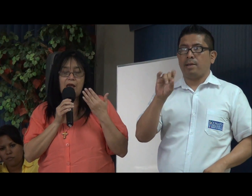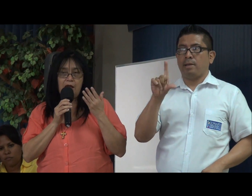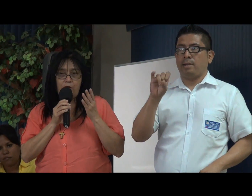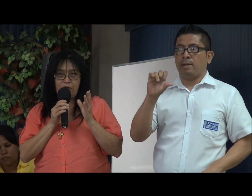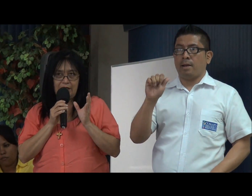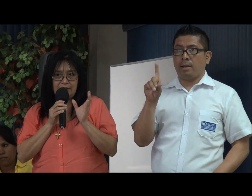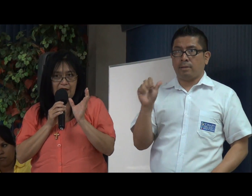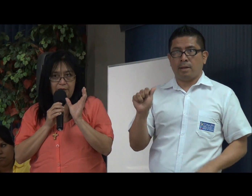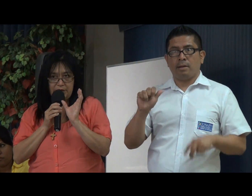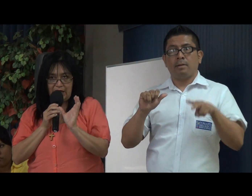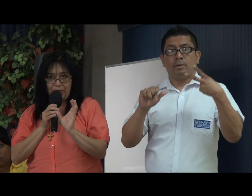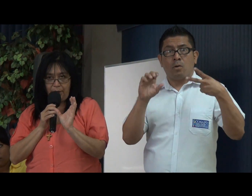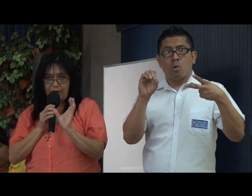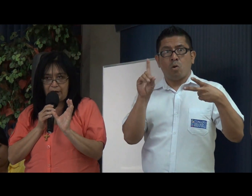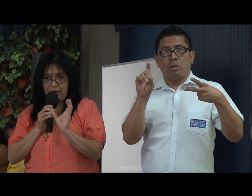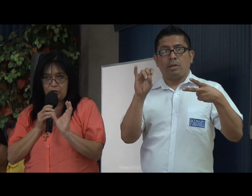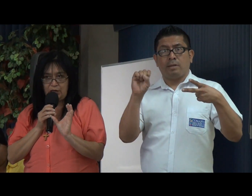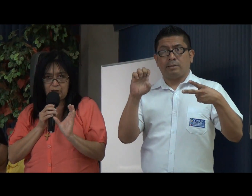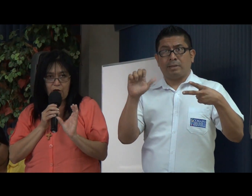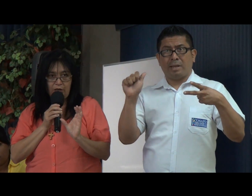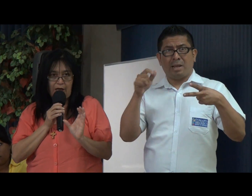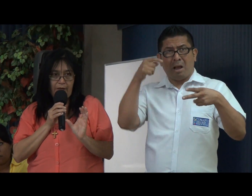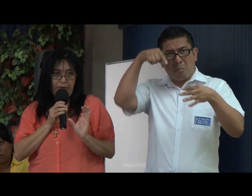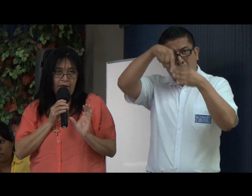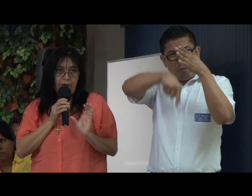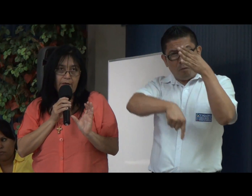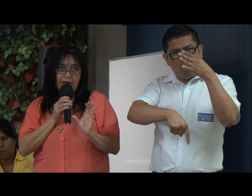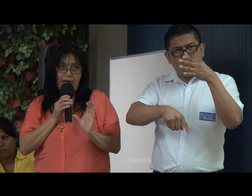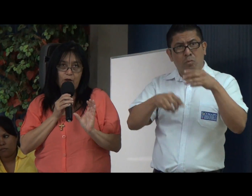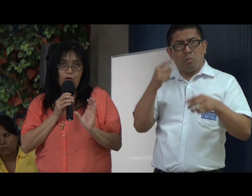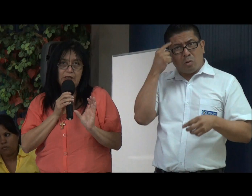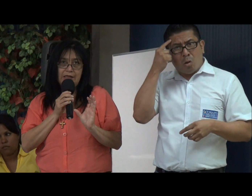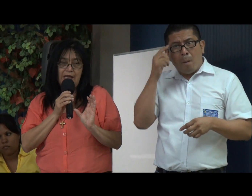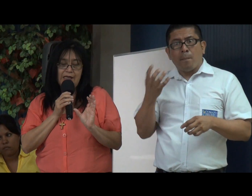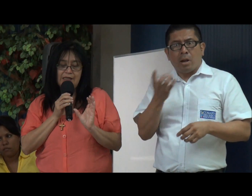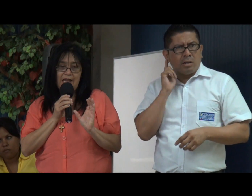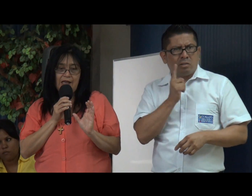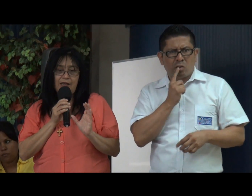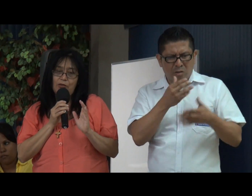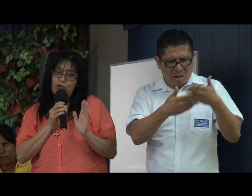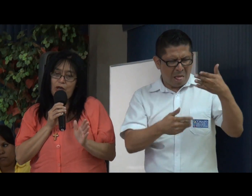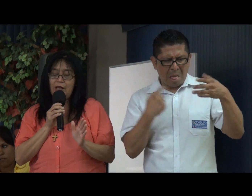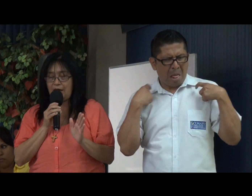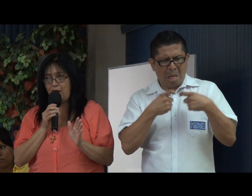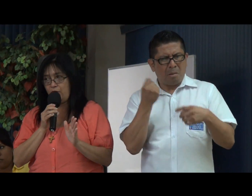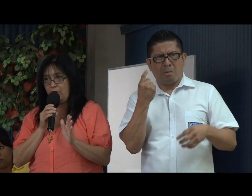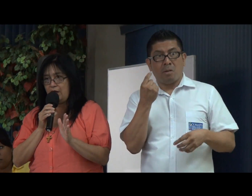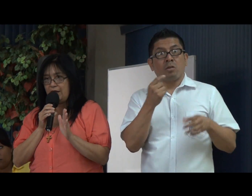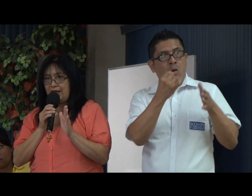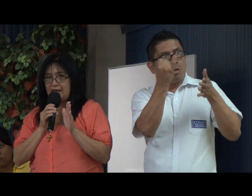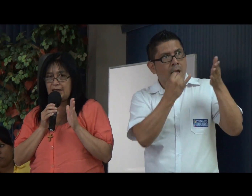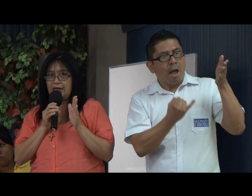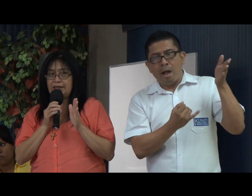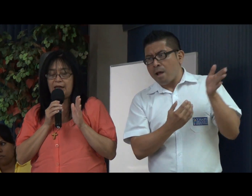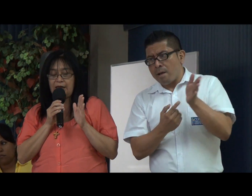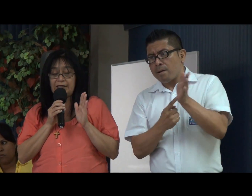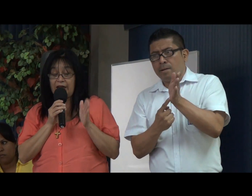y cosas tan abstractas para la persona sorda, ¿verdad? Entonces, yo creo de que ese